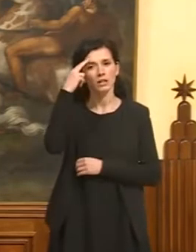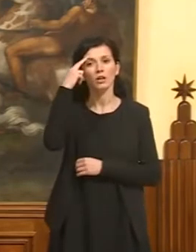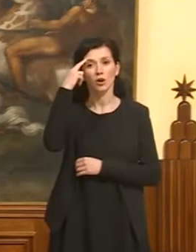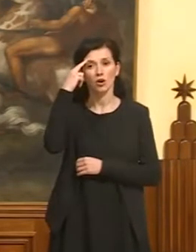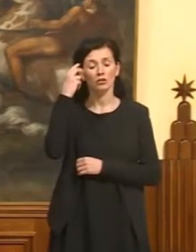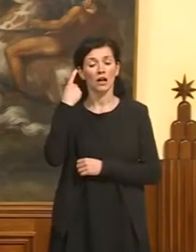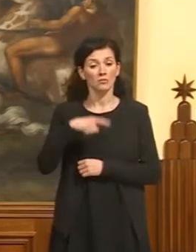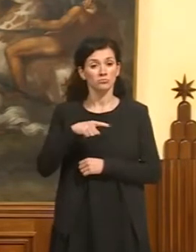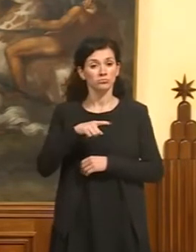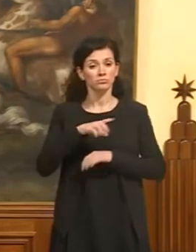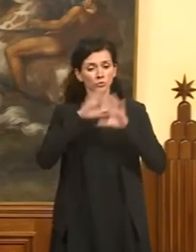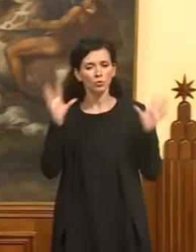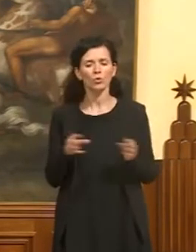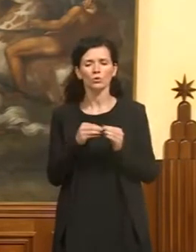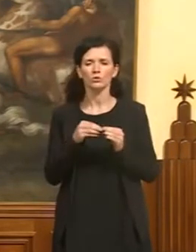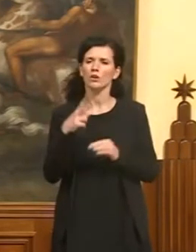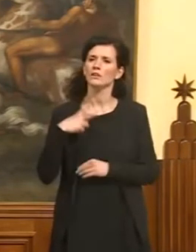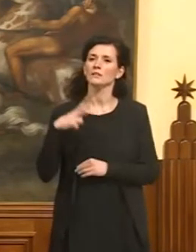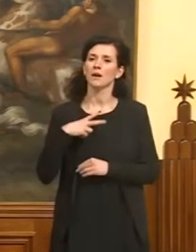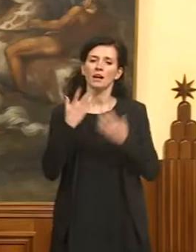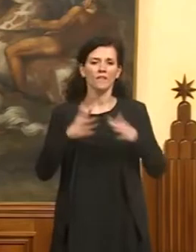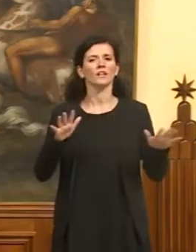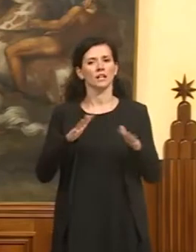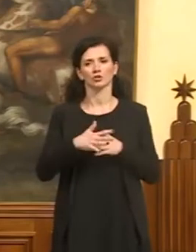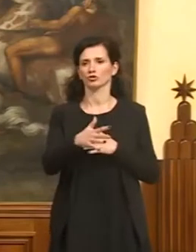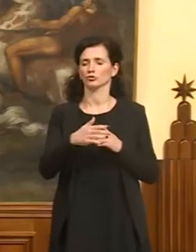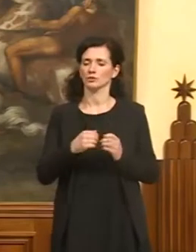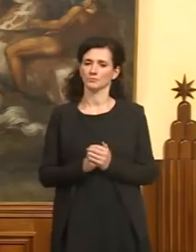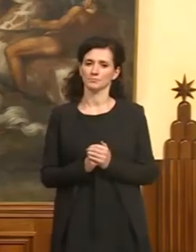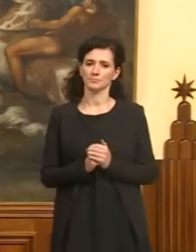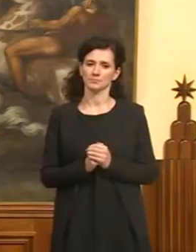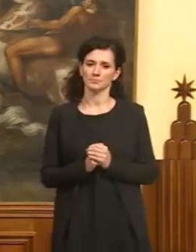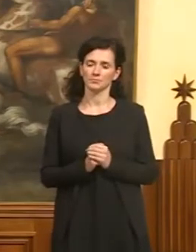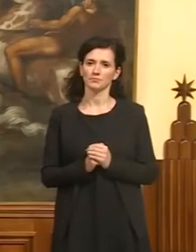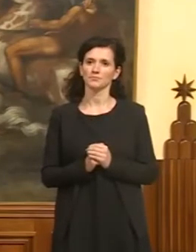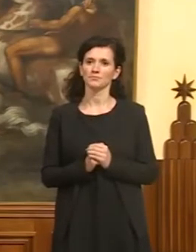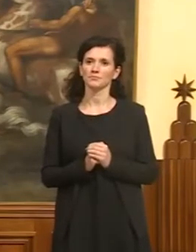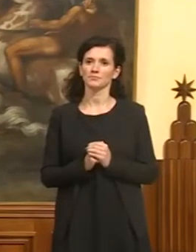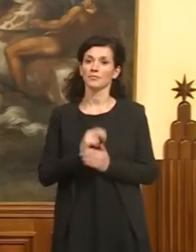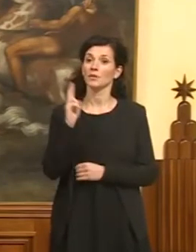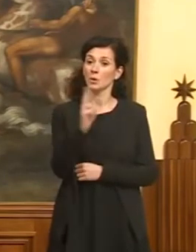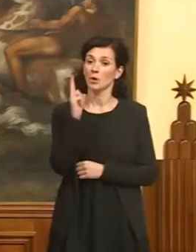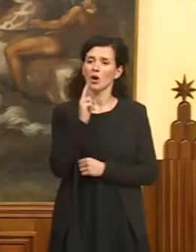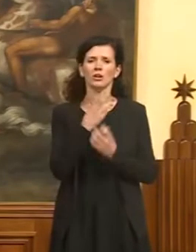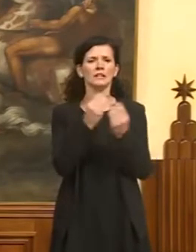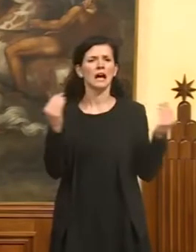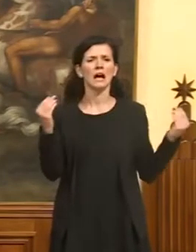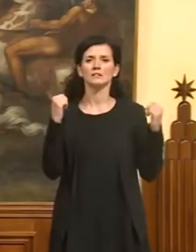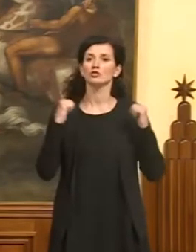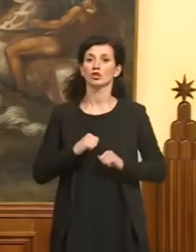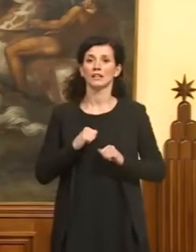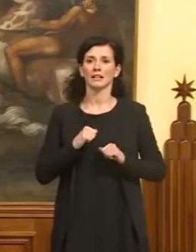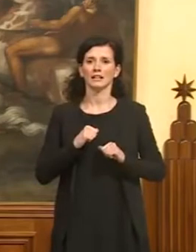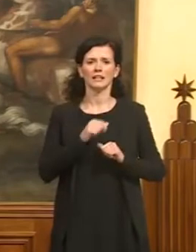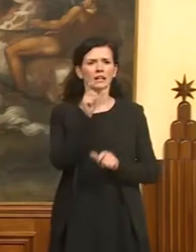ci auguriamo presto, sarà finito. La morte di tanti concittadini è un dolore che